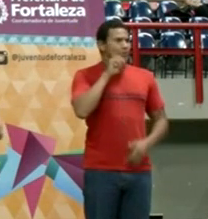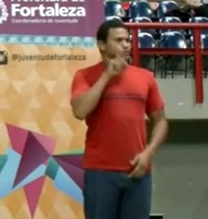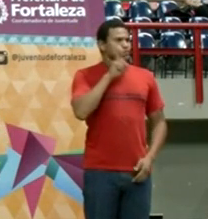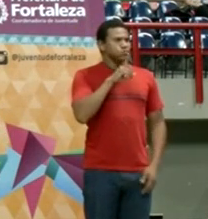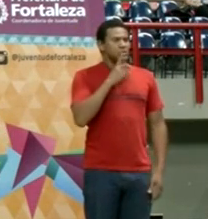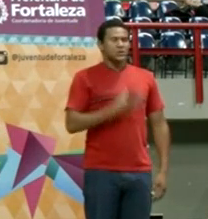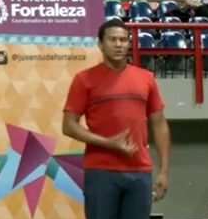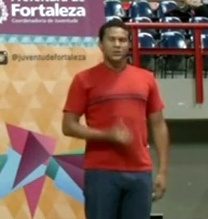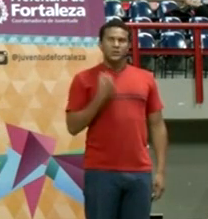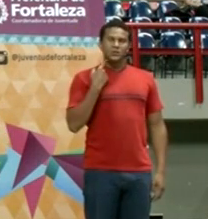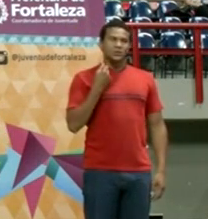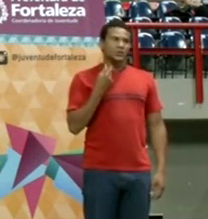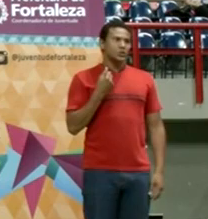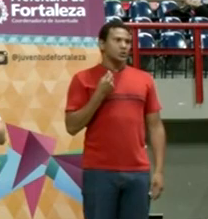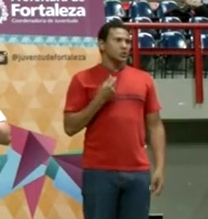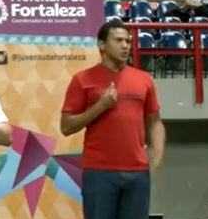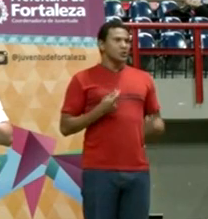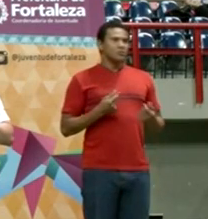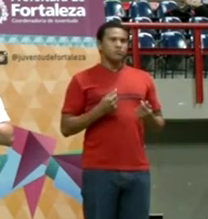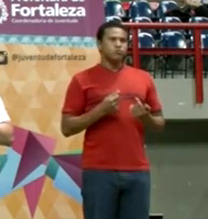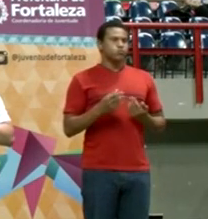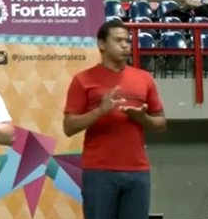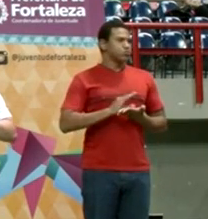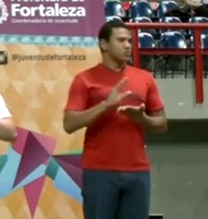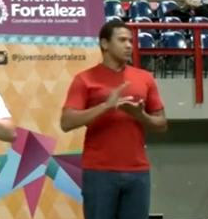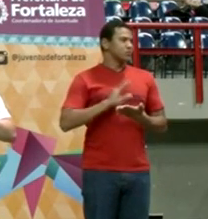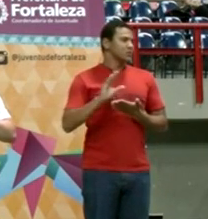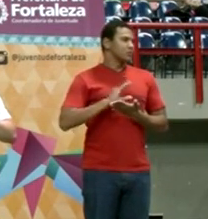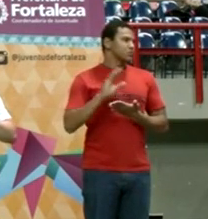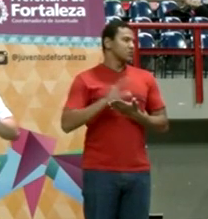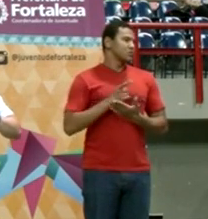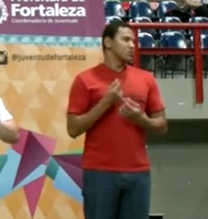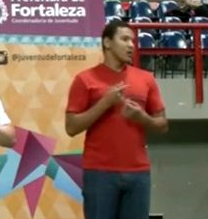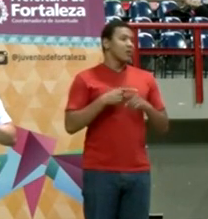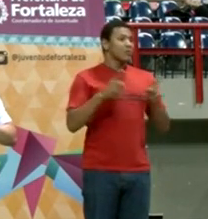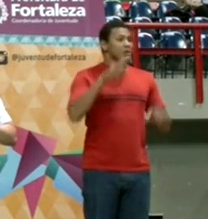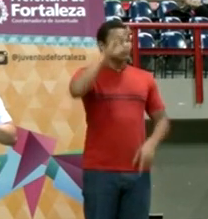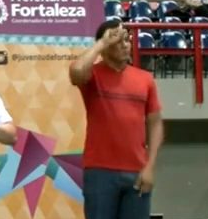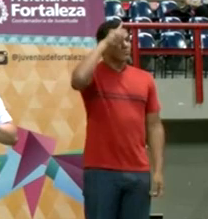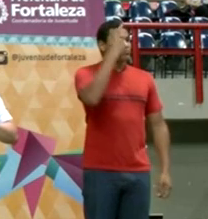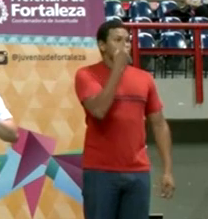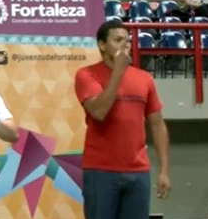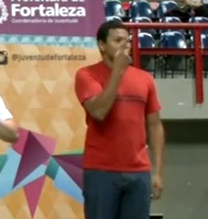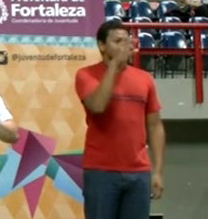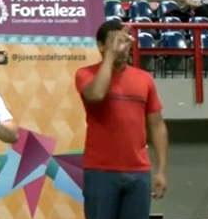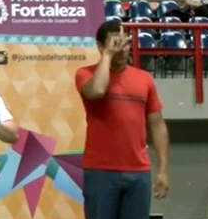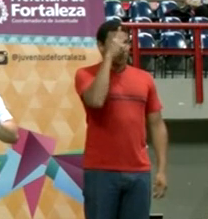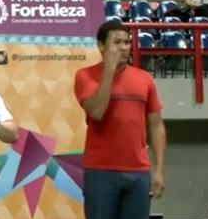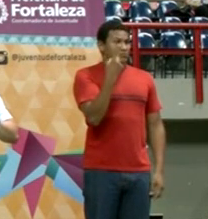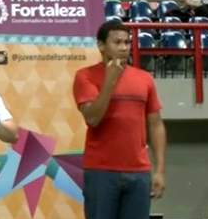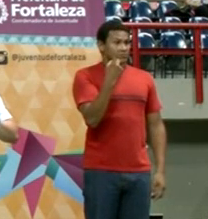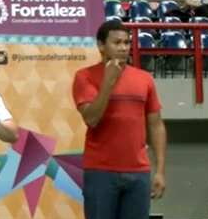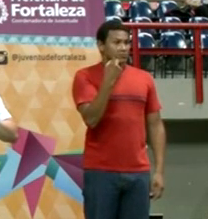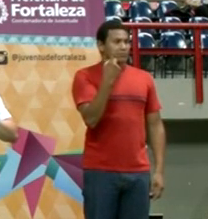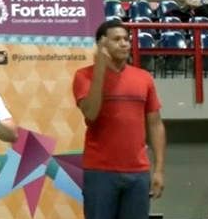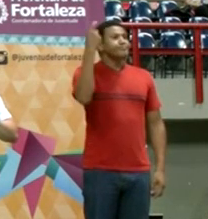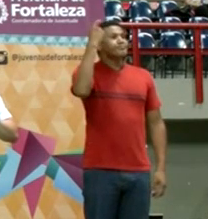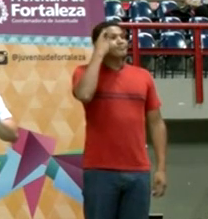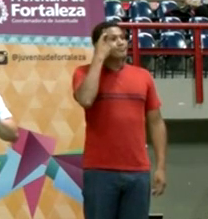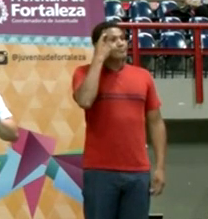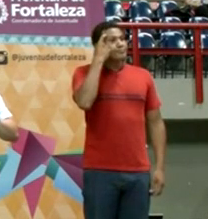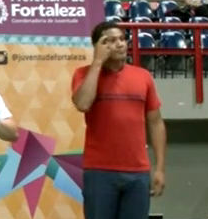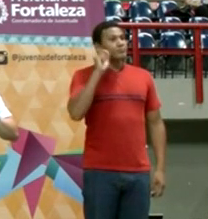tanto dinheiro, cara. Nunca ganharam tanto dinheiro na guerra. Só que eles cometeram um vacilo. Eles achavam que eles eram